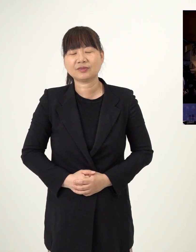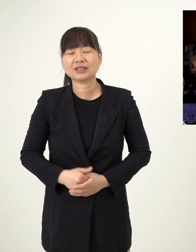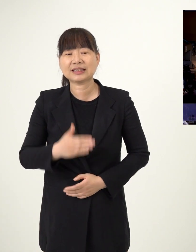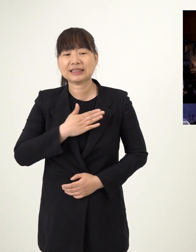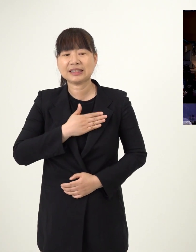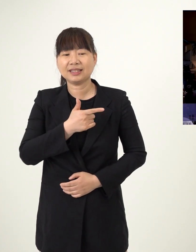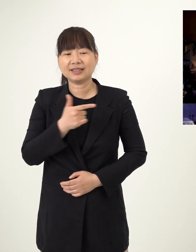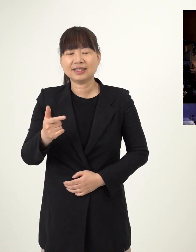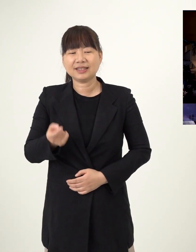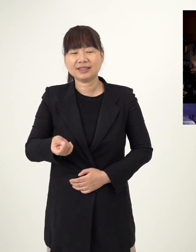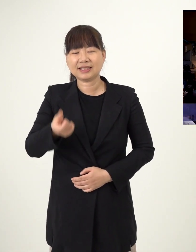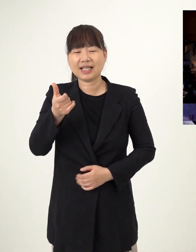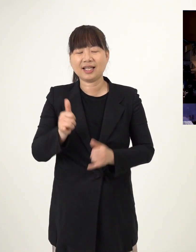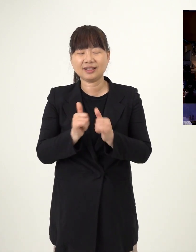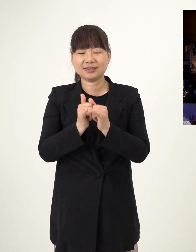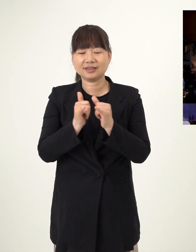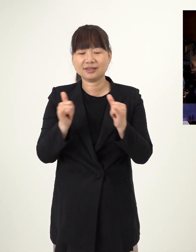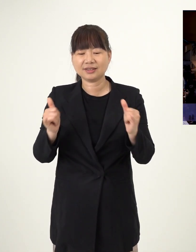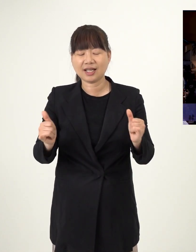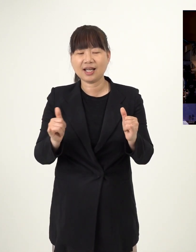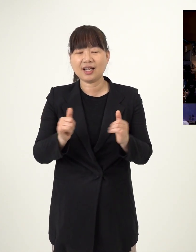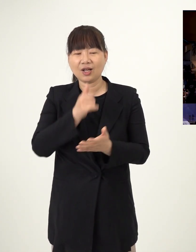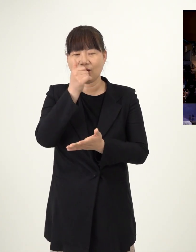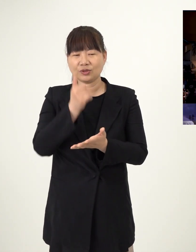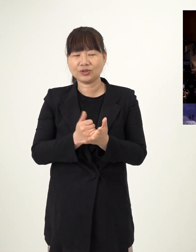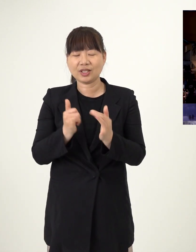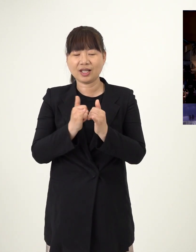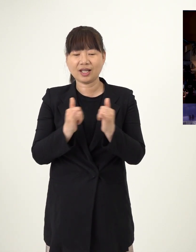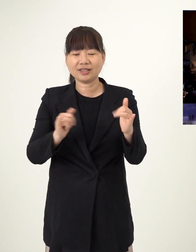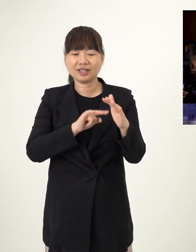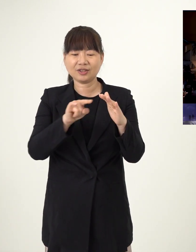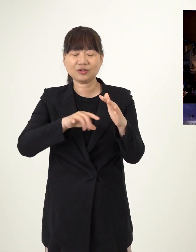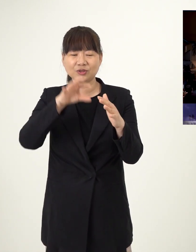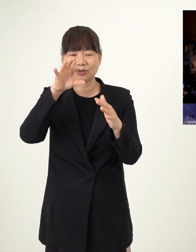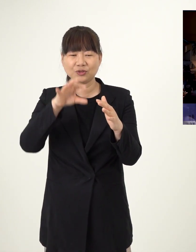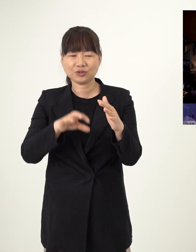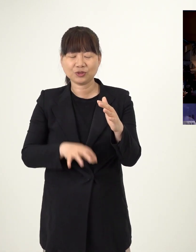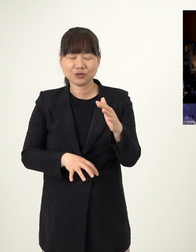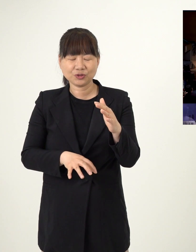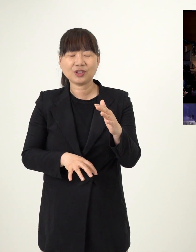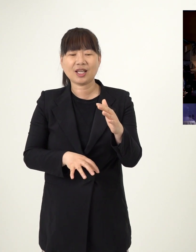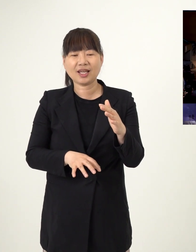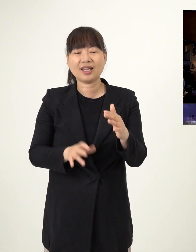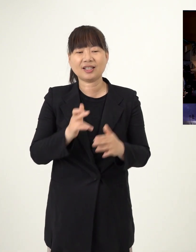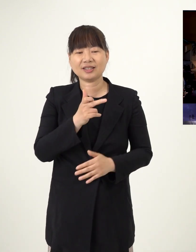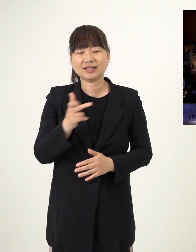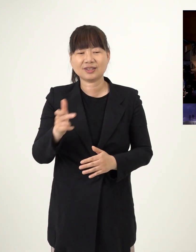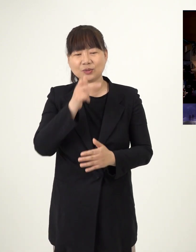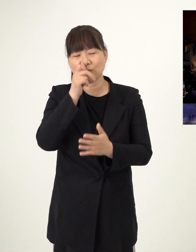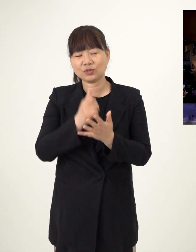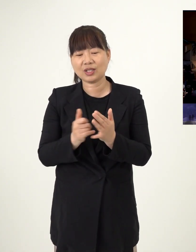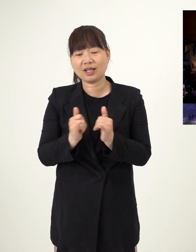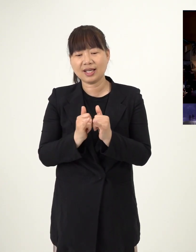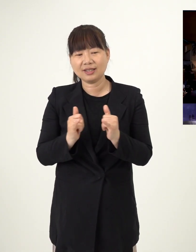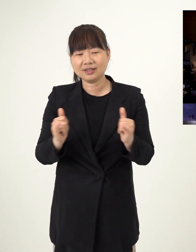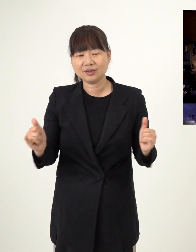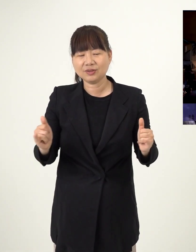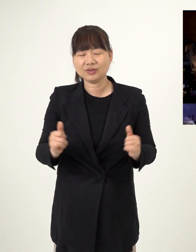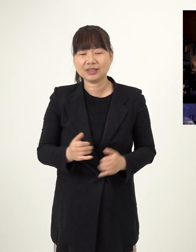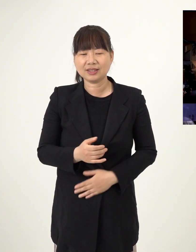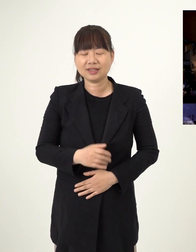난 지극히 작은 자 죄인 중에 괴수,